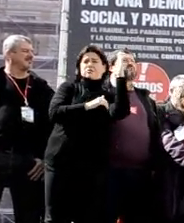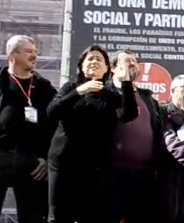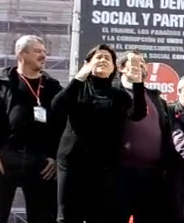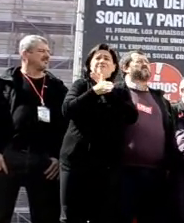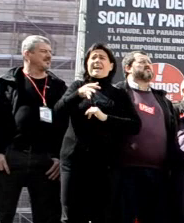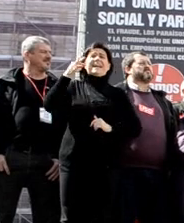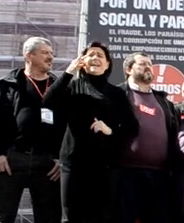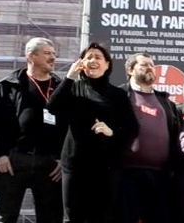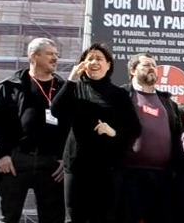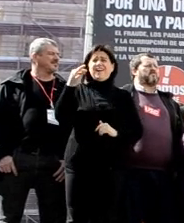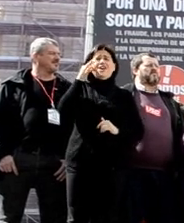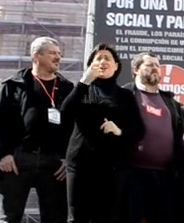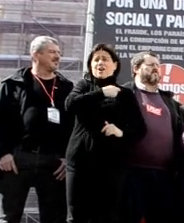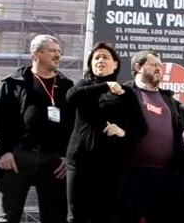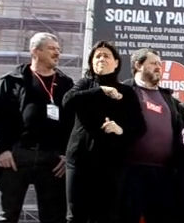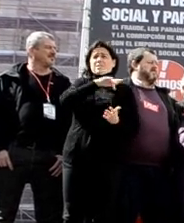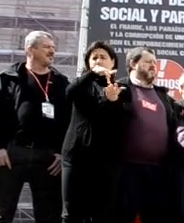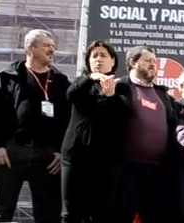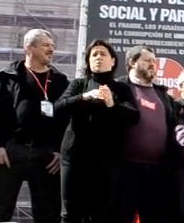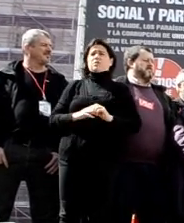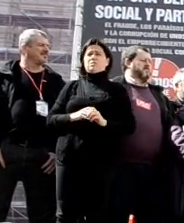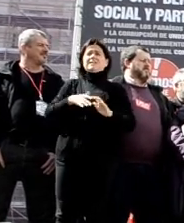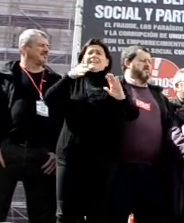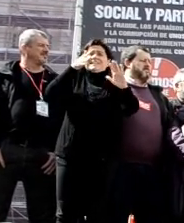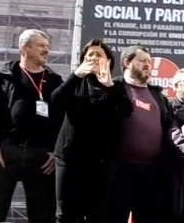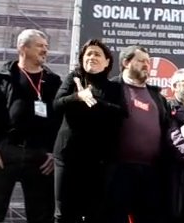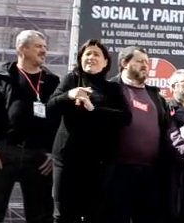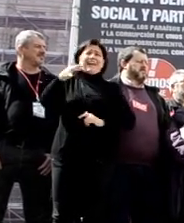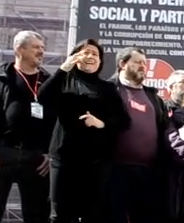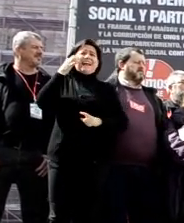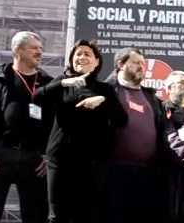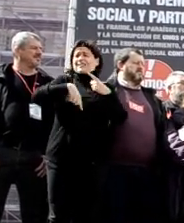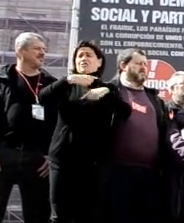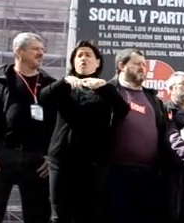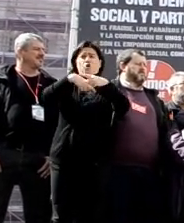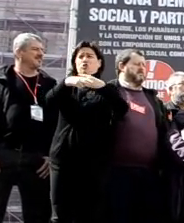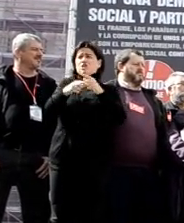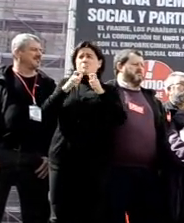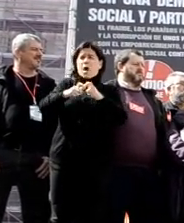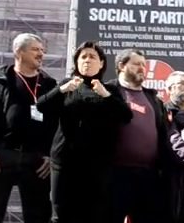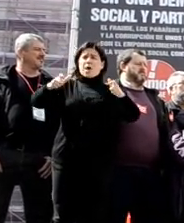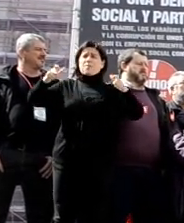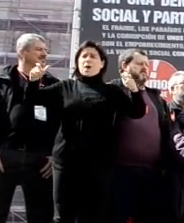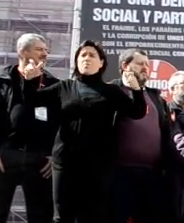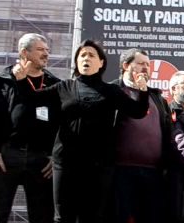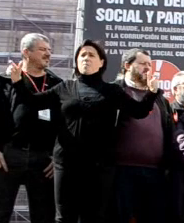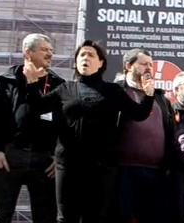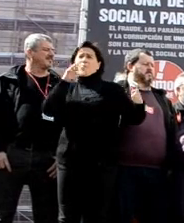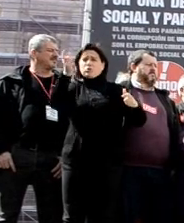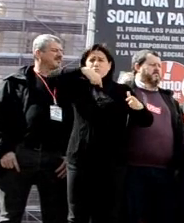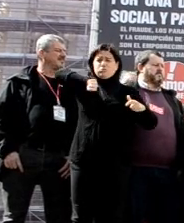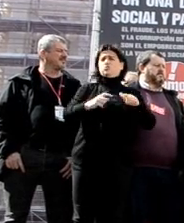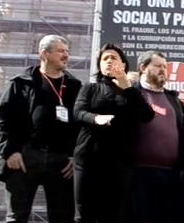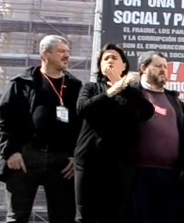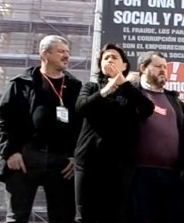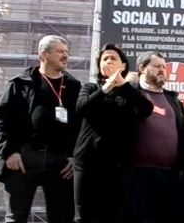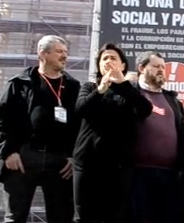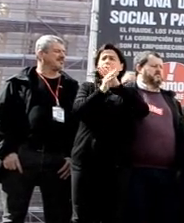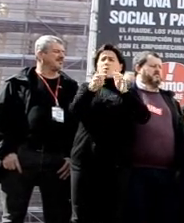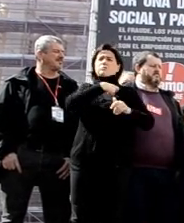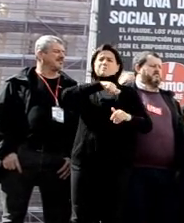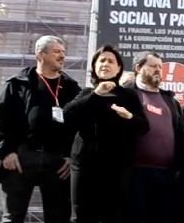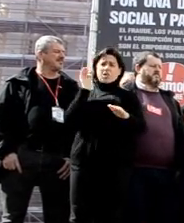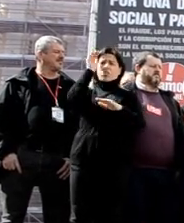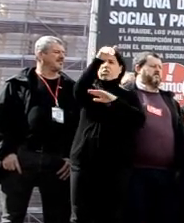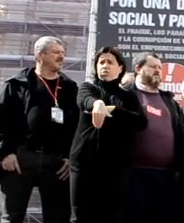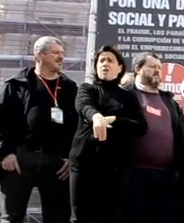país. Una realidad que se agrava día a día porque continuaremos en recesión económica. Las grandes empresas